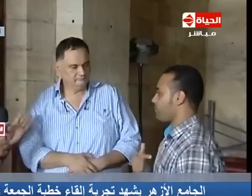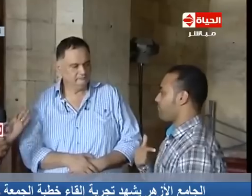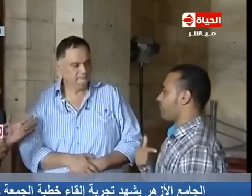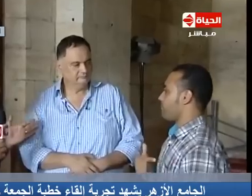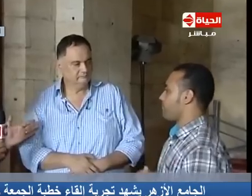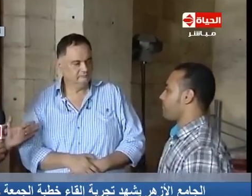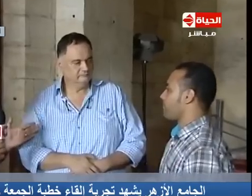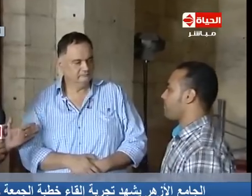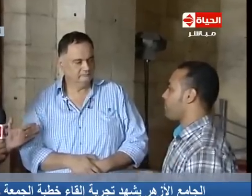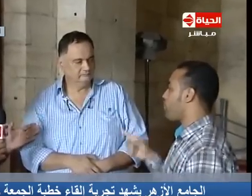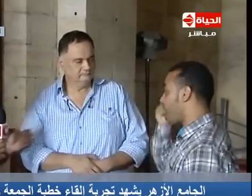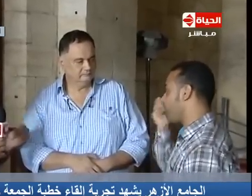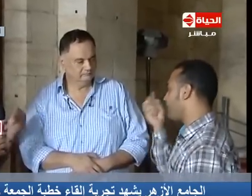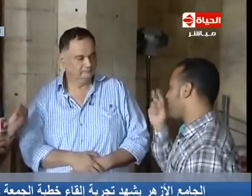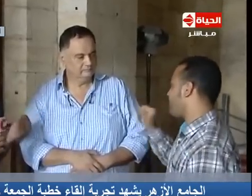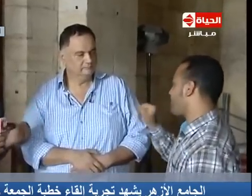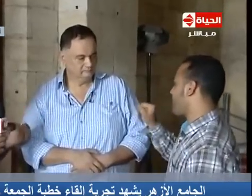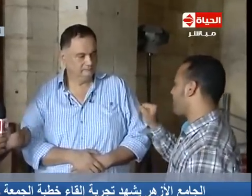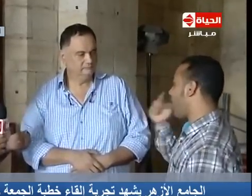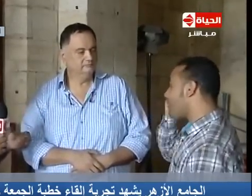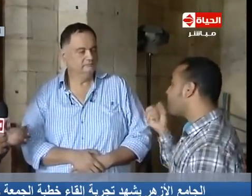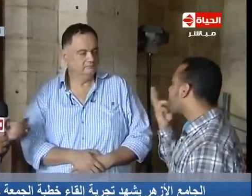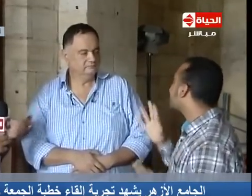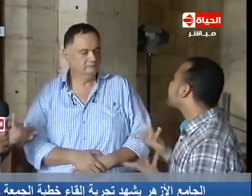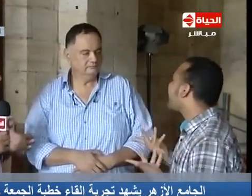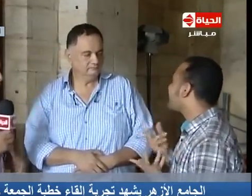اللي انا عرفت ان هو صاحب الفكره من البدايه، كلمني الفكره جات له ازاي وكان الهدف من ايه؟